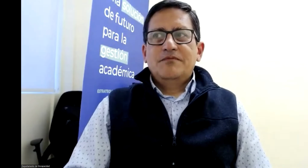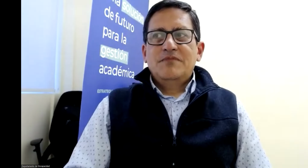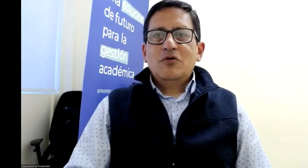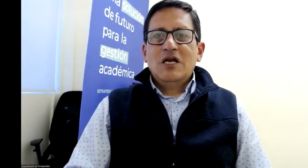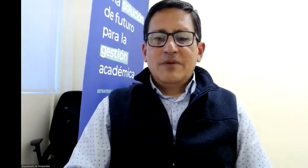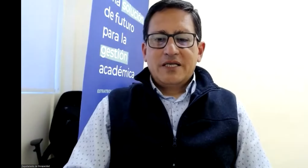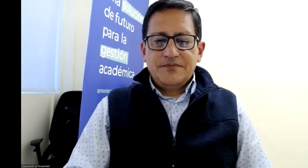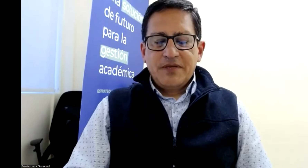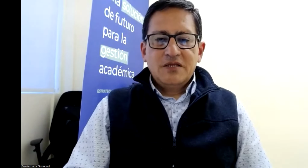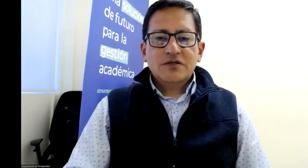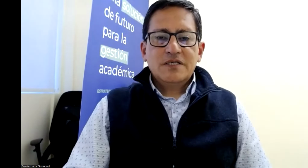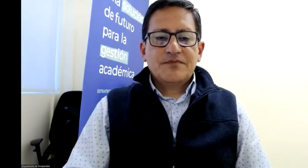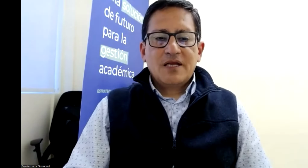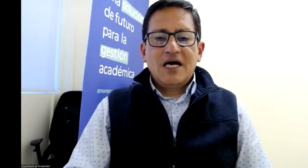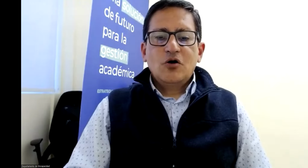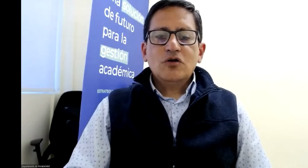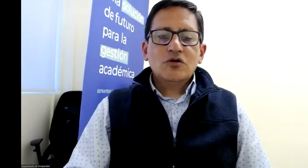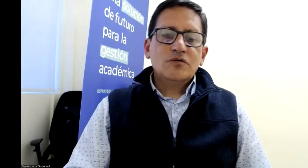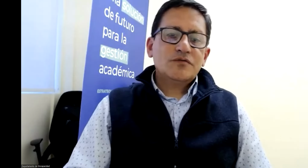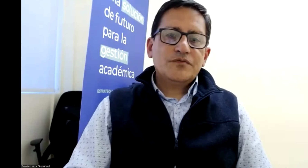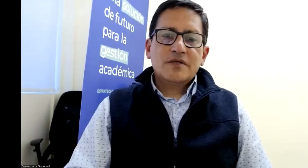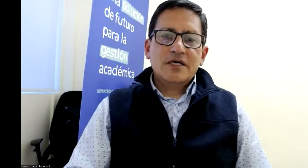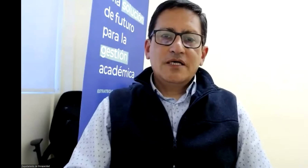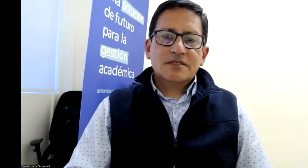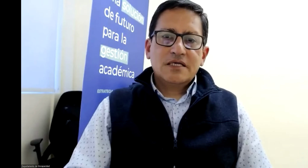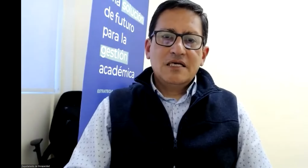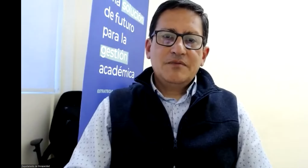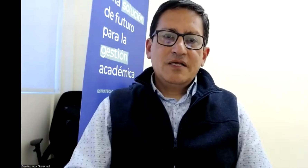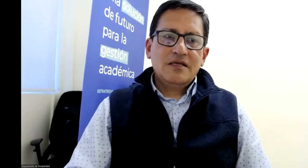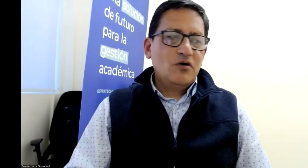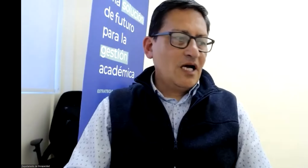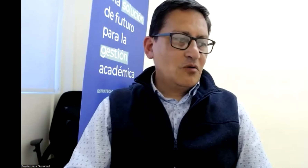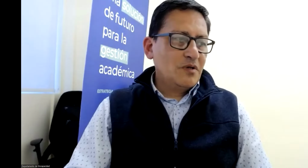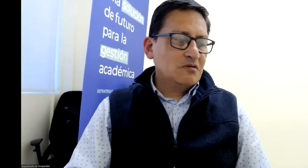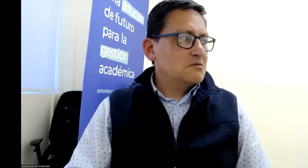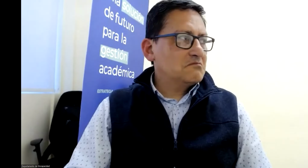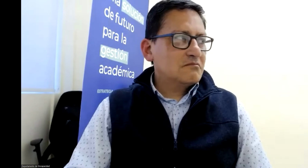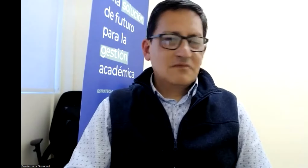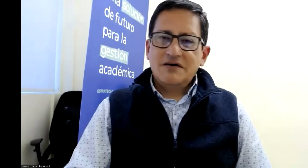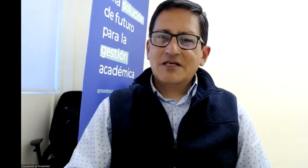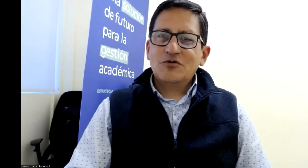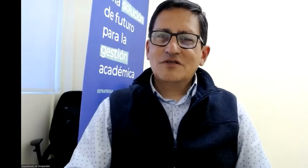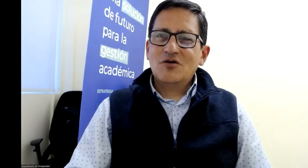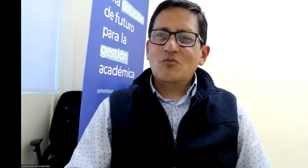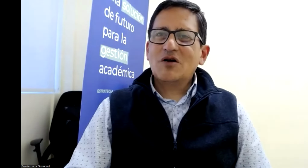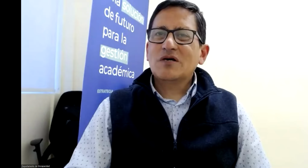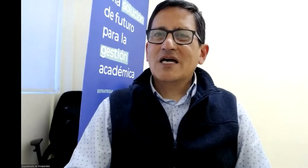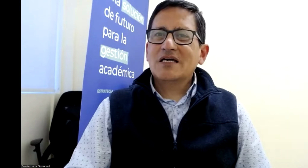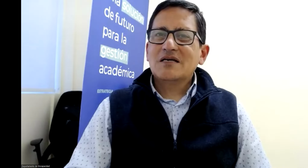vamos con la otra parte entonces agosto es el mes de los gatos pero a veces algunos dicen no un mes como que hay